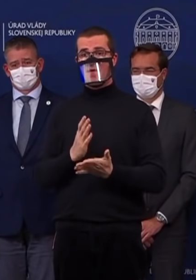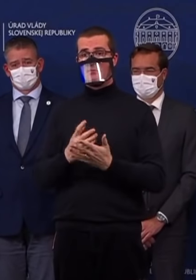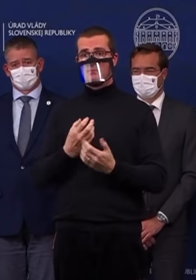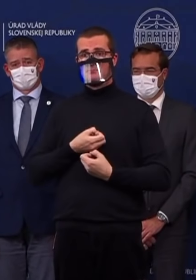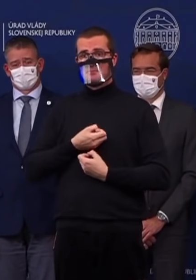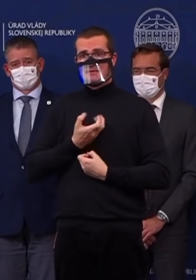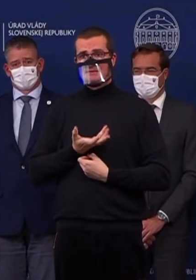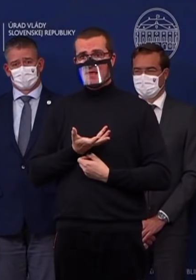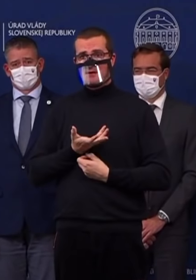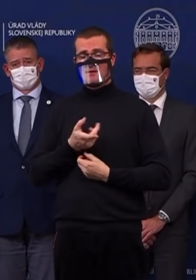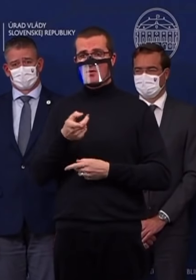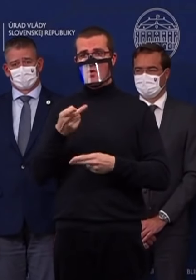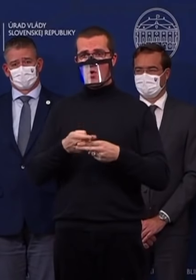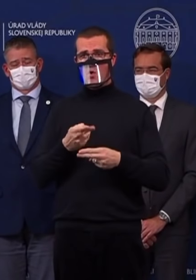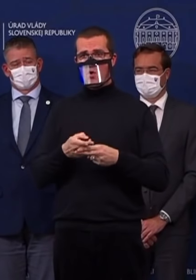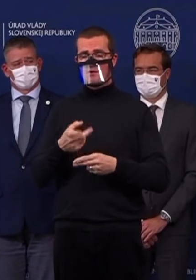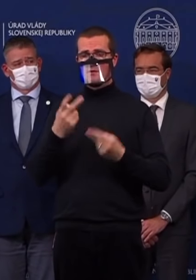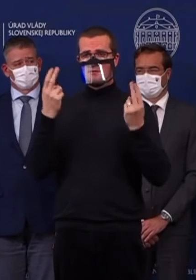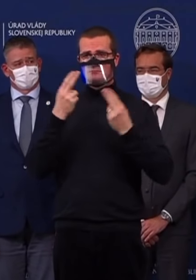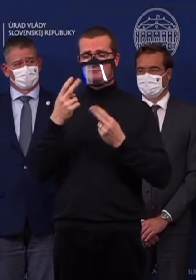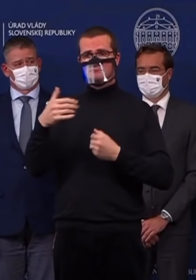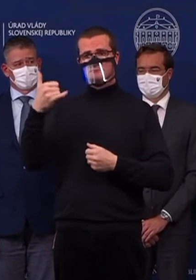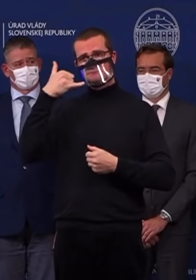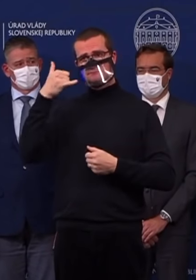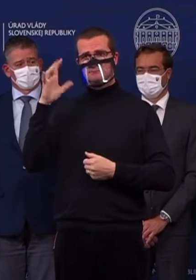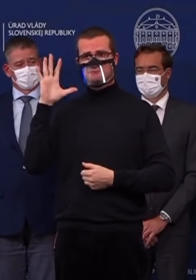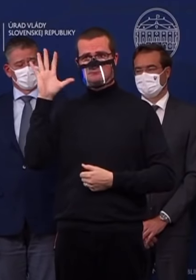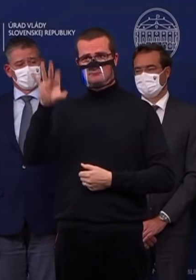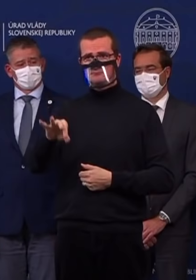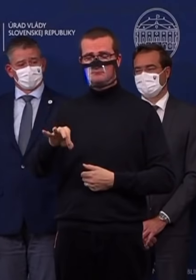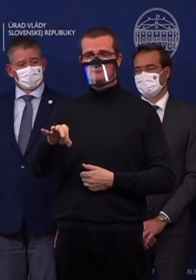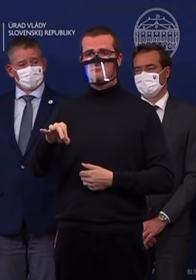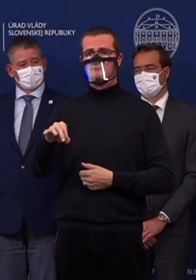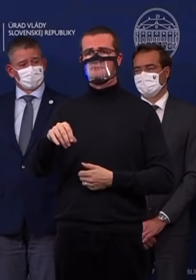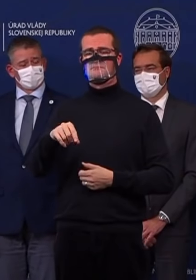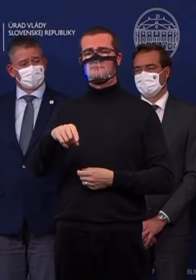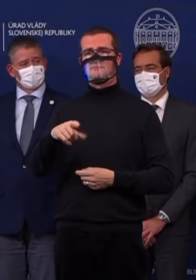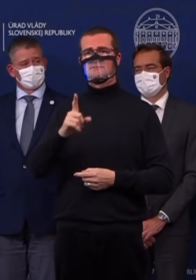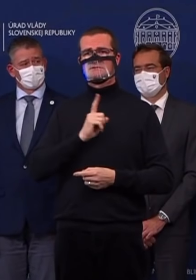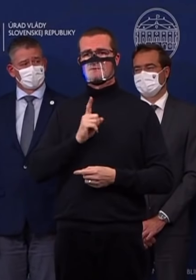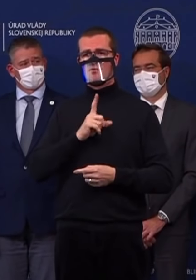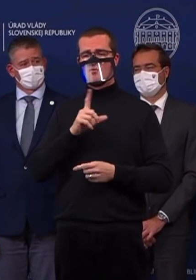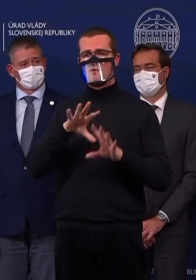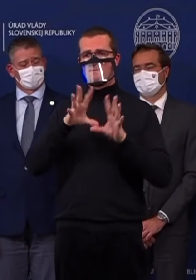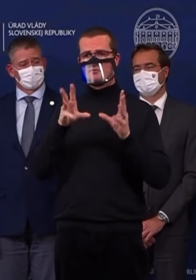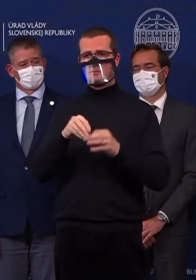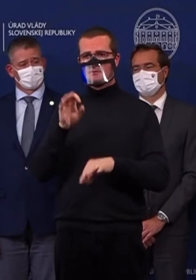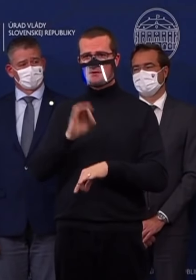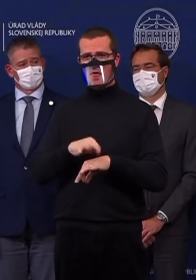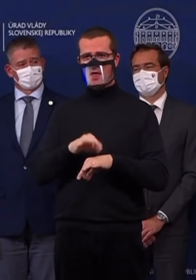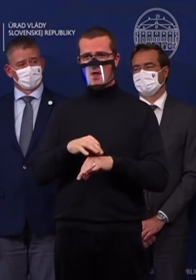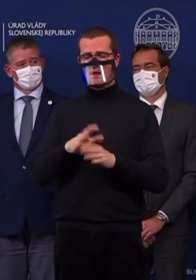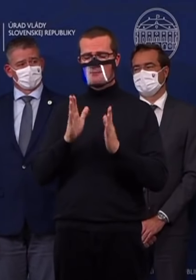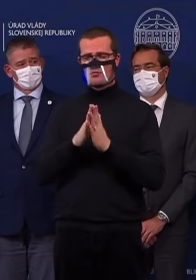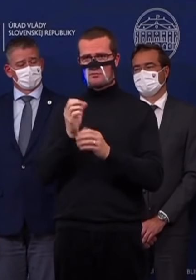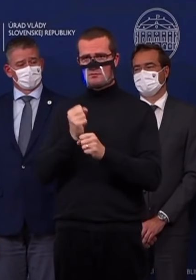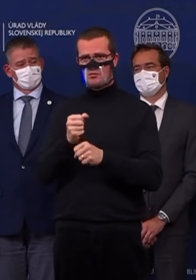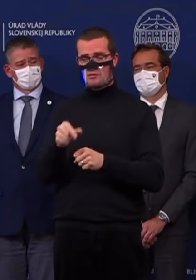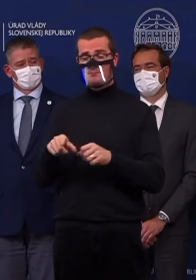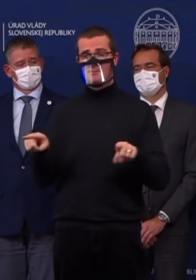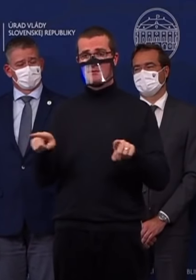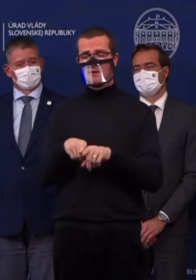príznakov ochorenia, samozrejme telefonicky, kontaktovali svojho všeobecného lekára.